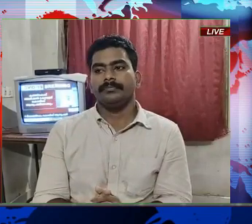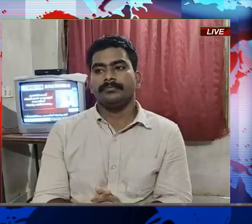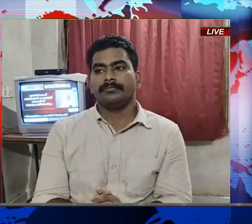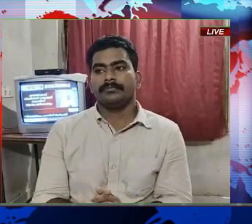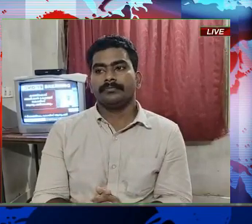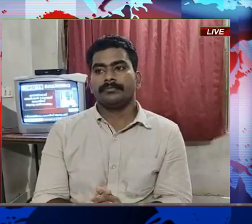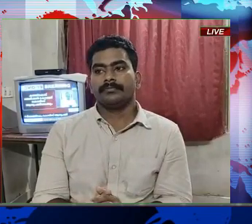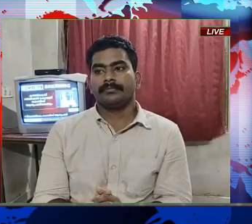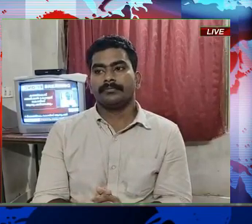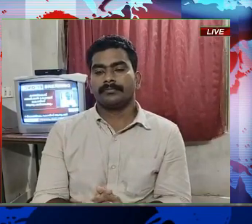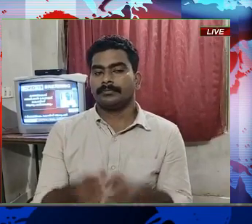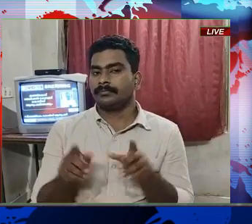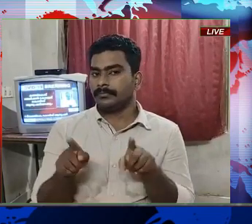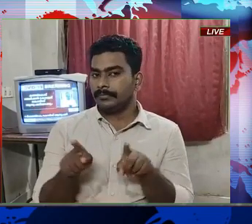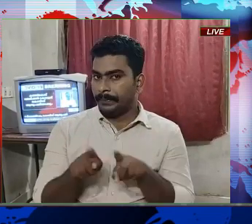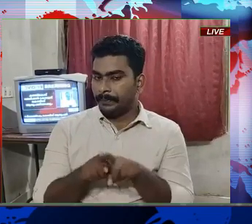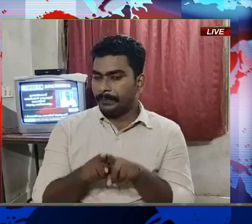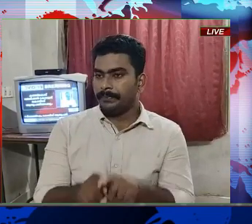അപ്പം അതിന്